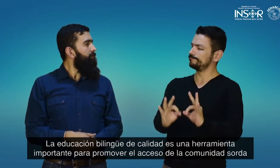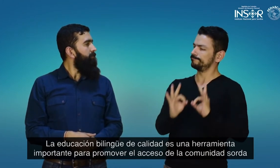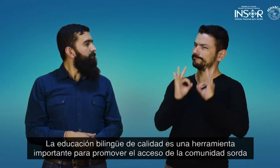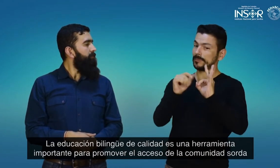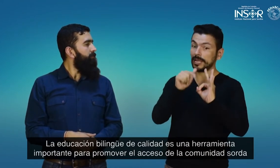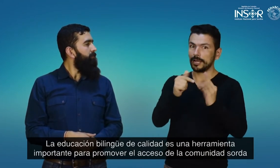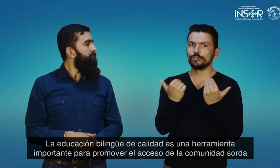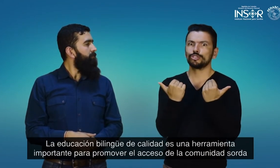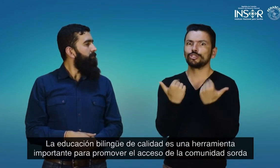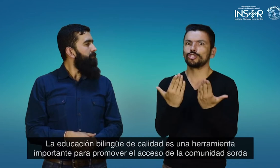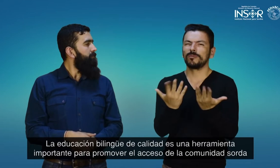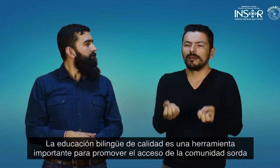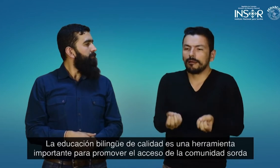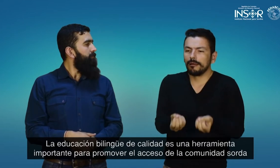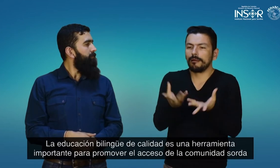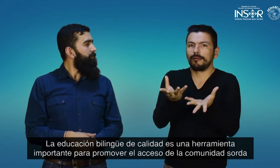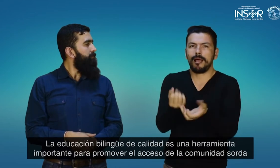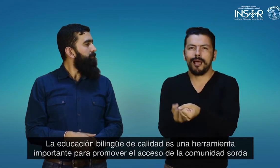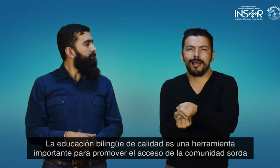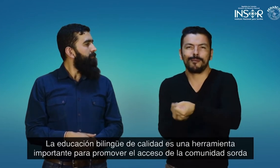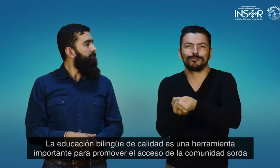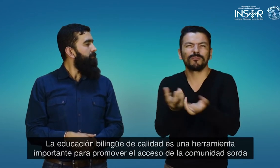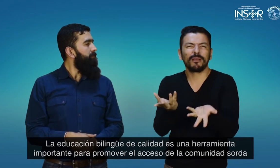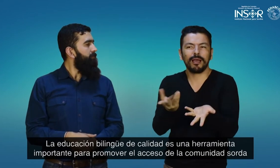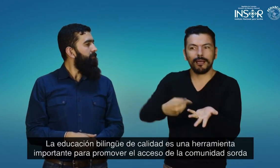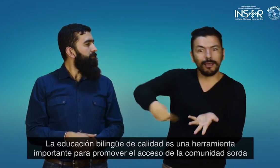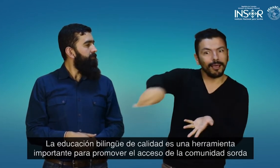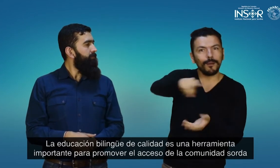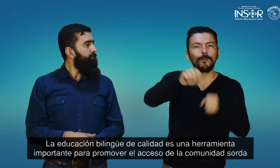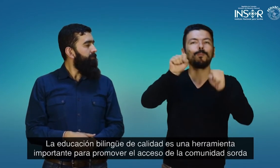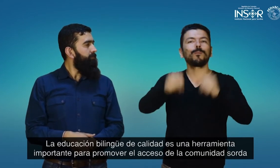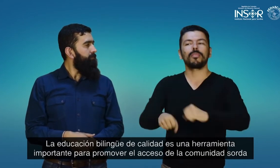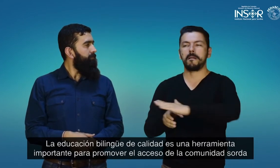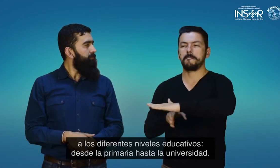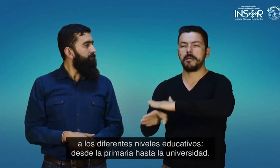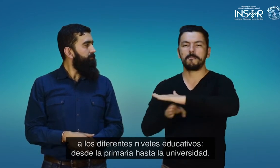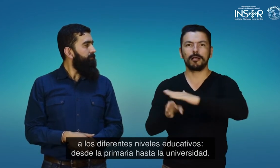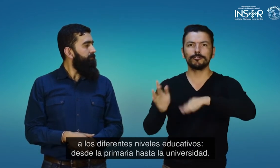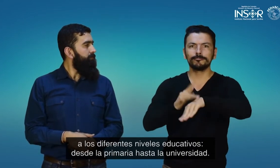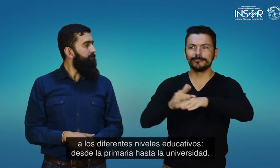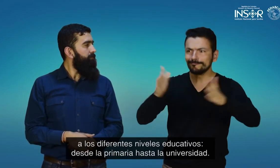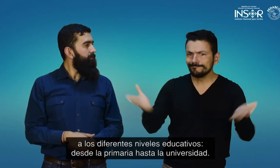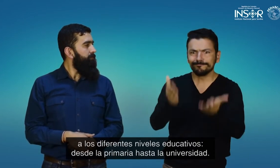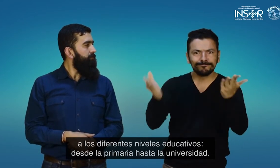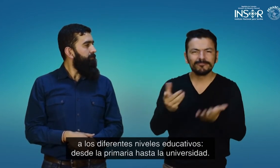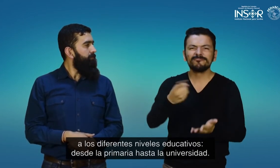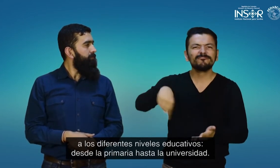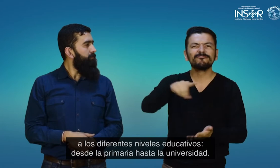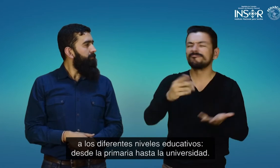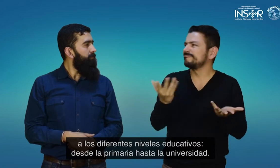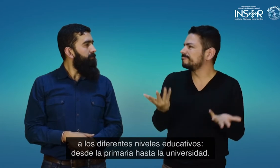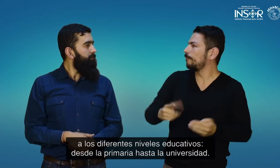importante para promover el acceso de la comunidad sorda a los diferentes niveles educativos,